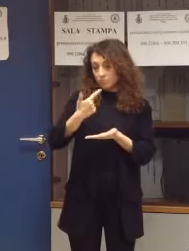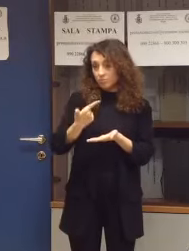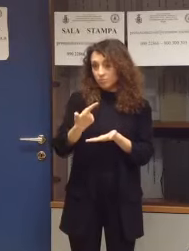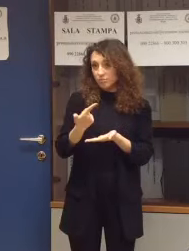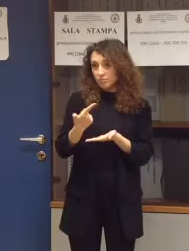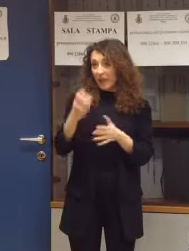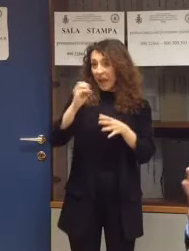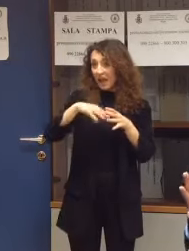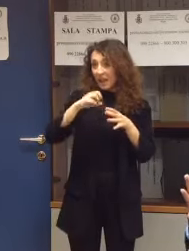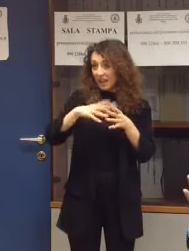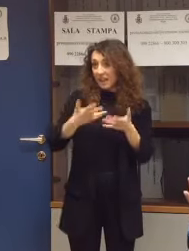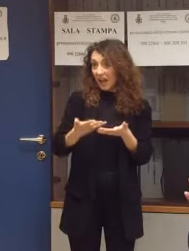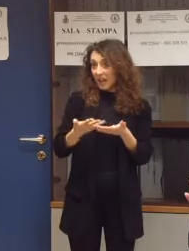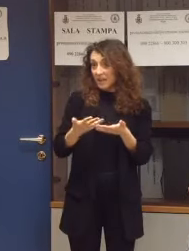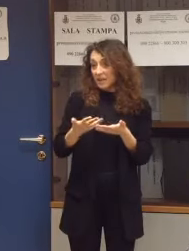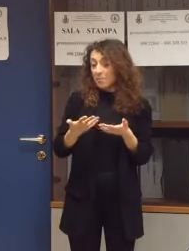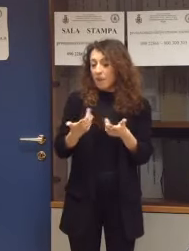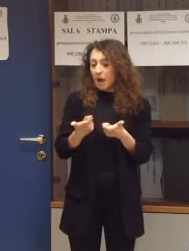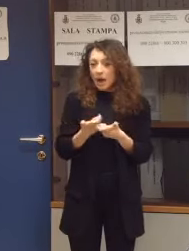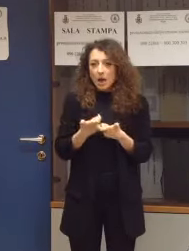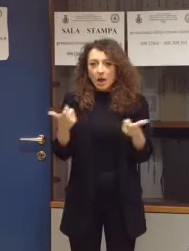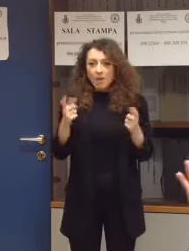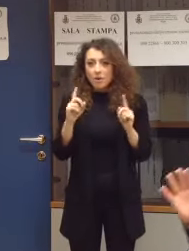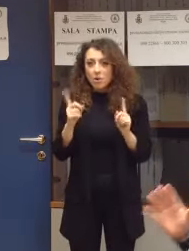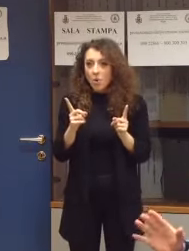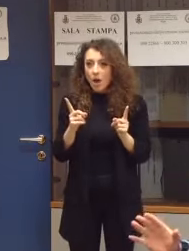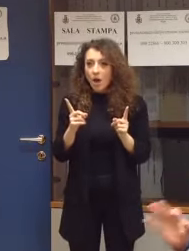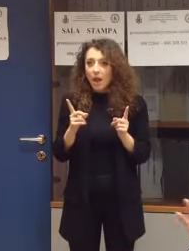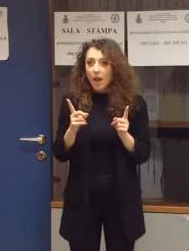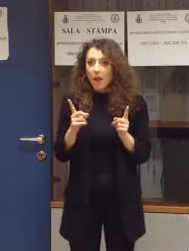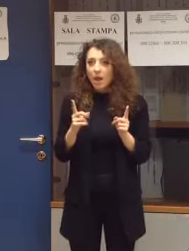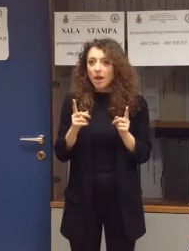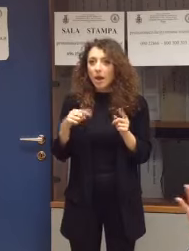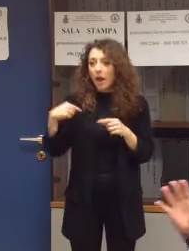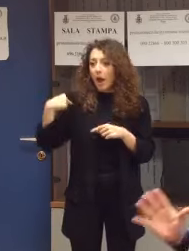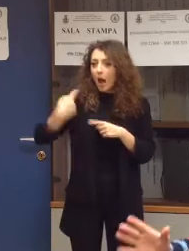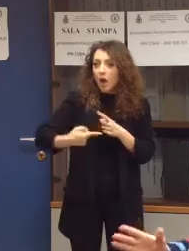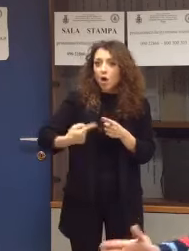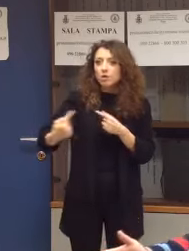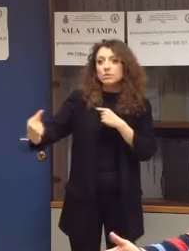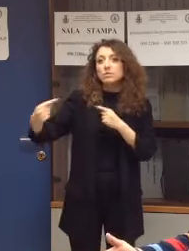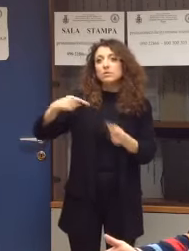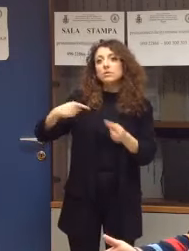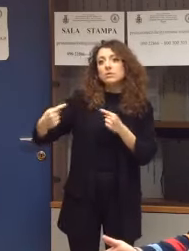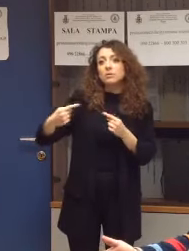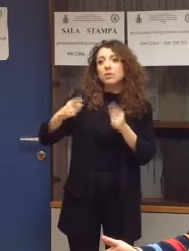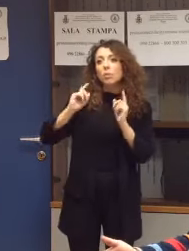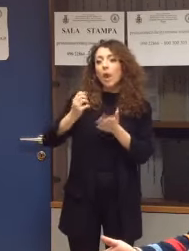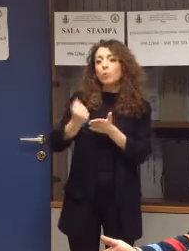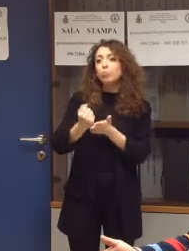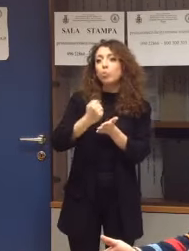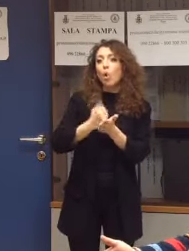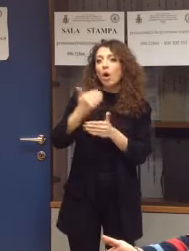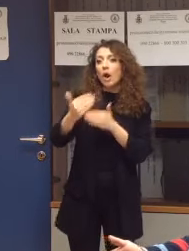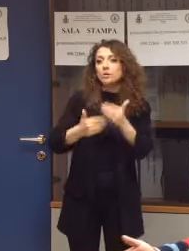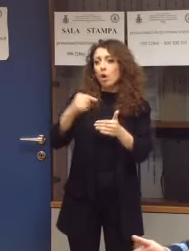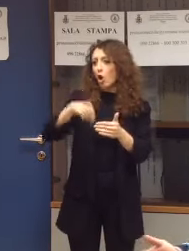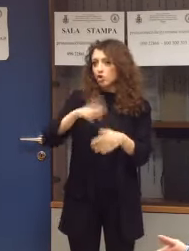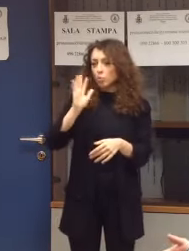la cosa ancora più grave è che ancora stiamo a discutere della parte burocratica. Siamo oggi, ne abbiamo 15?